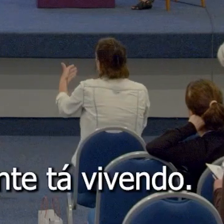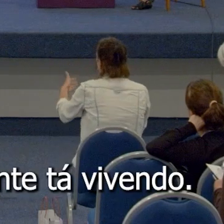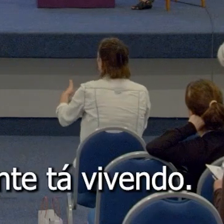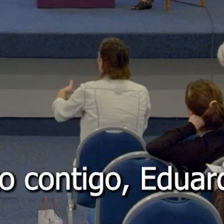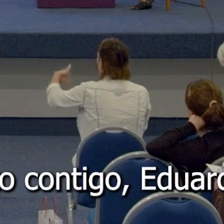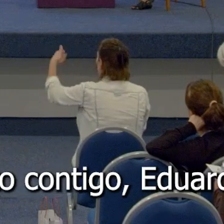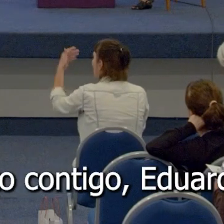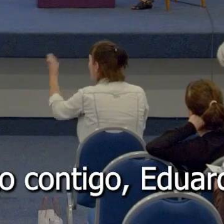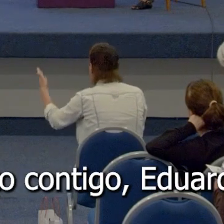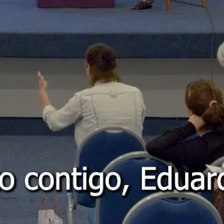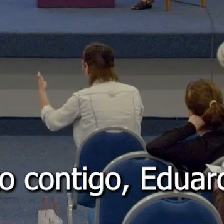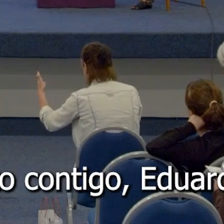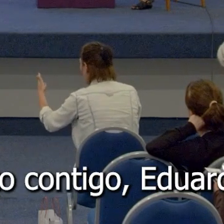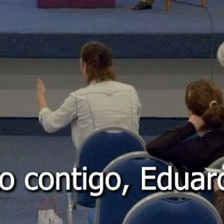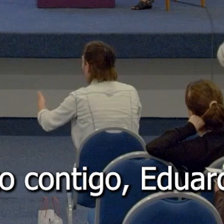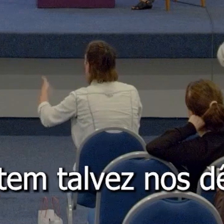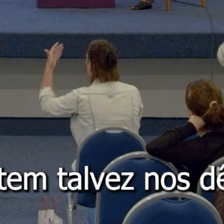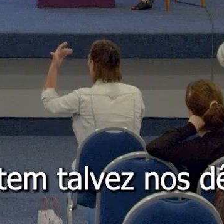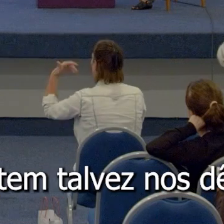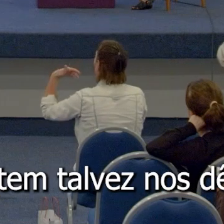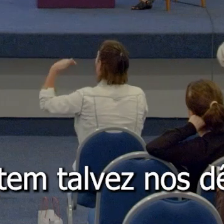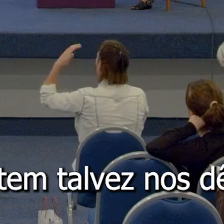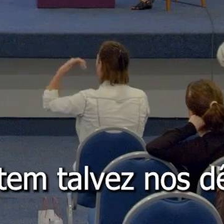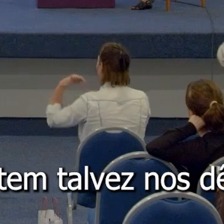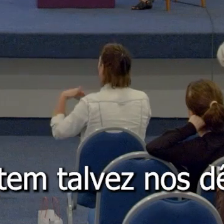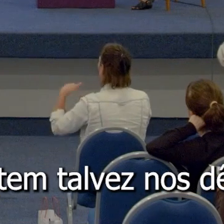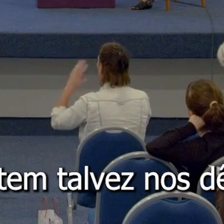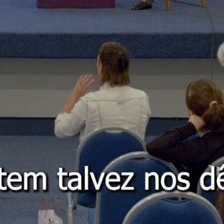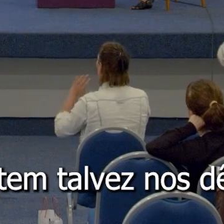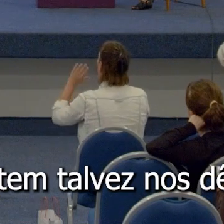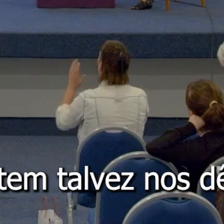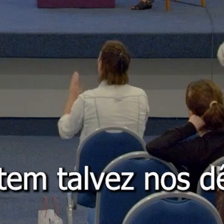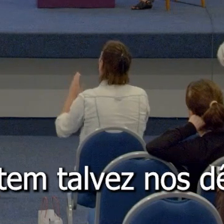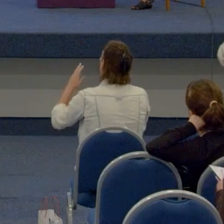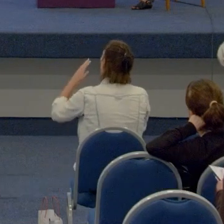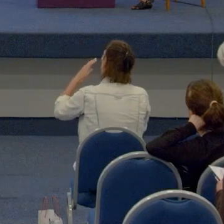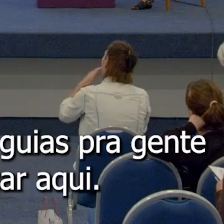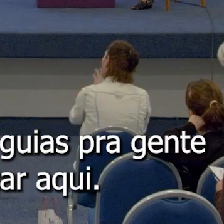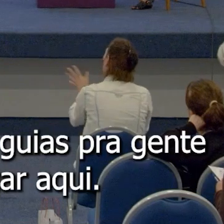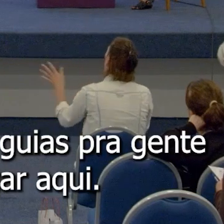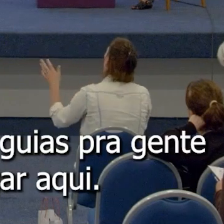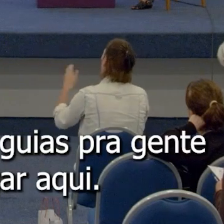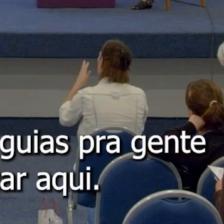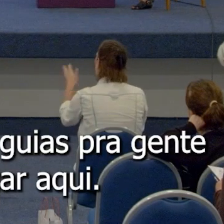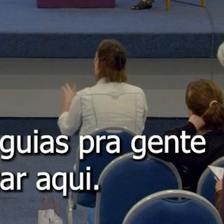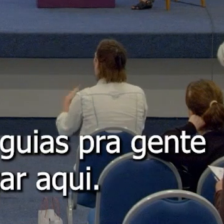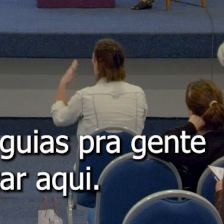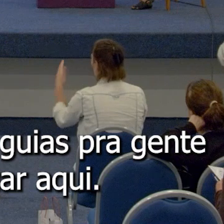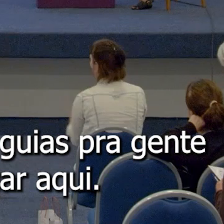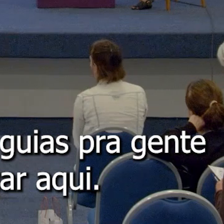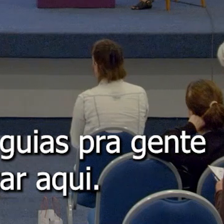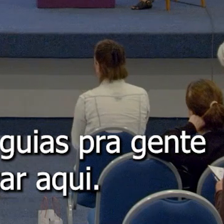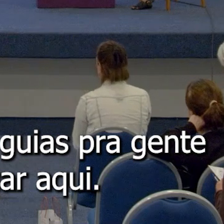isso que a gente está vivendo, né? Realmente concordo muito contigo, Eduardo. A herança que a gente tem talvez nos dê outros rumos, outros